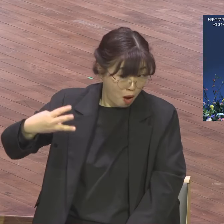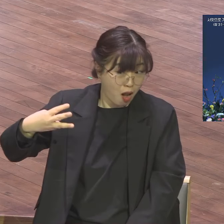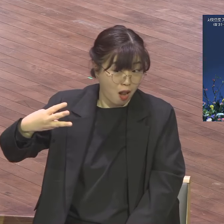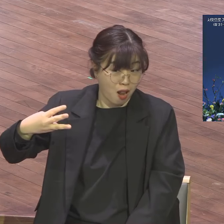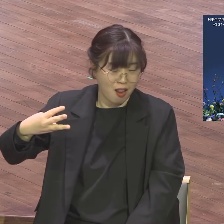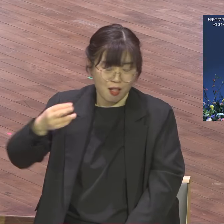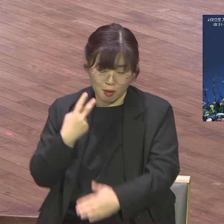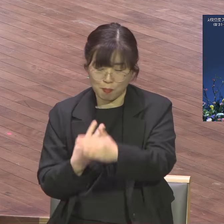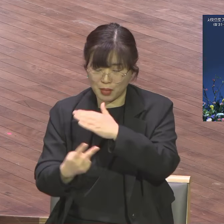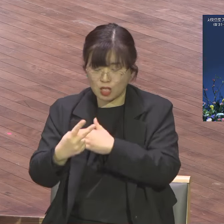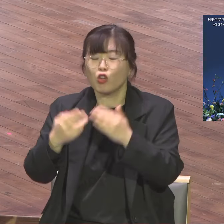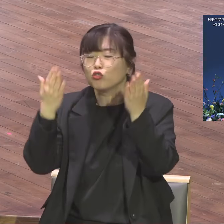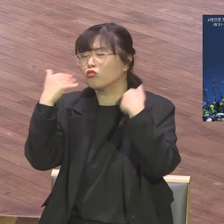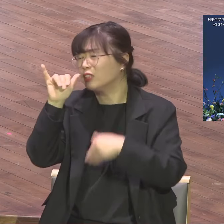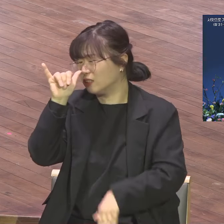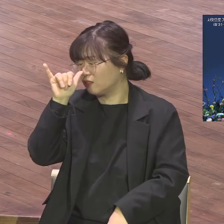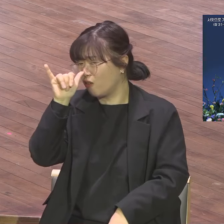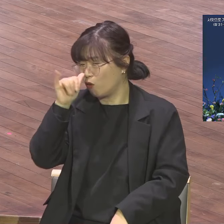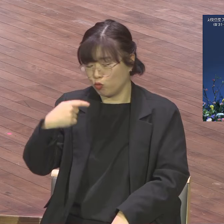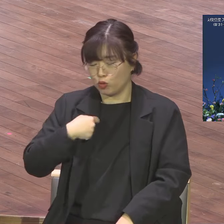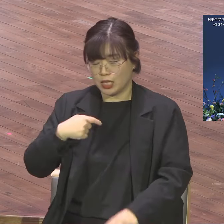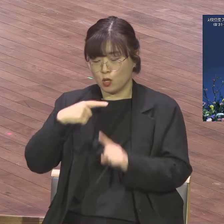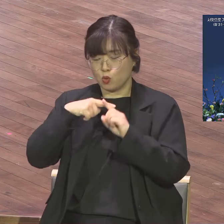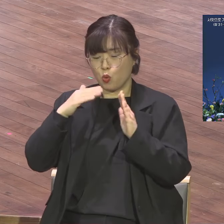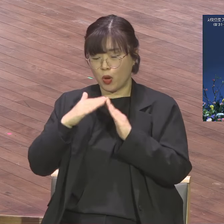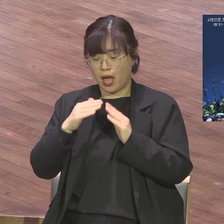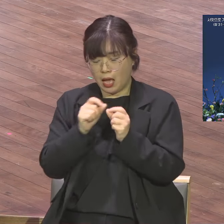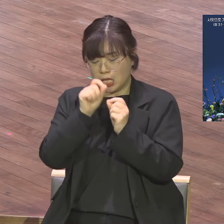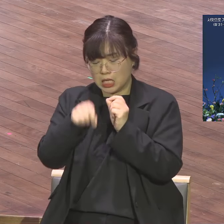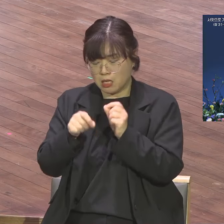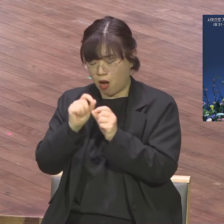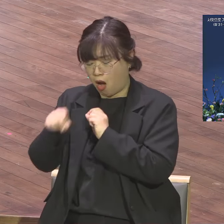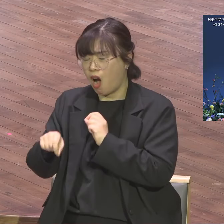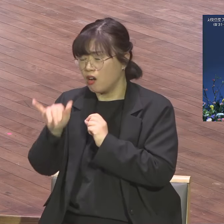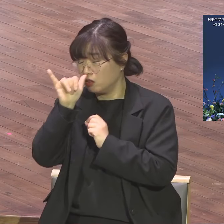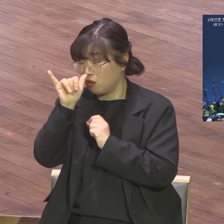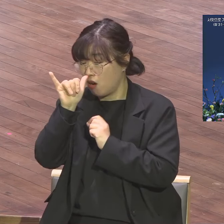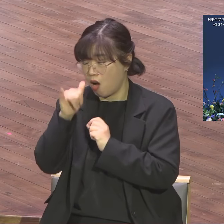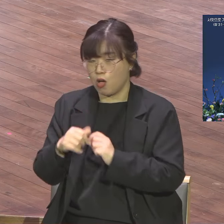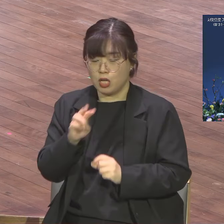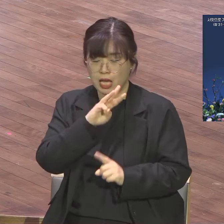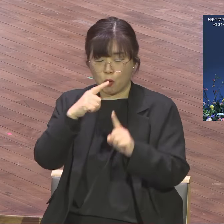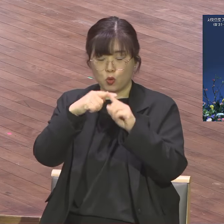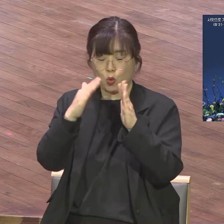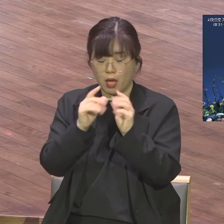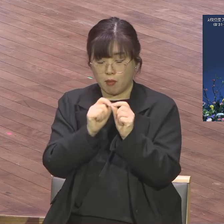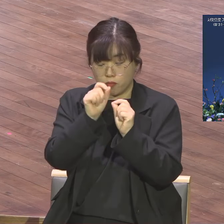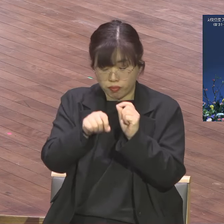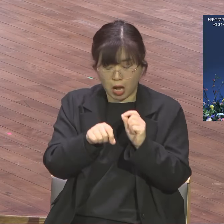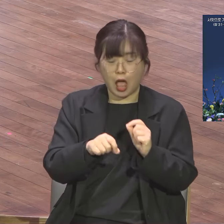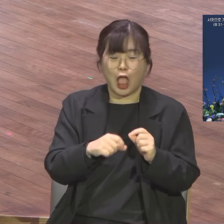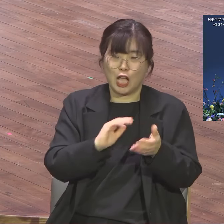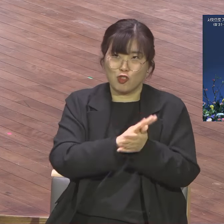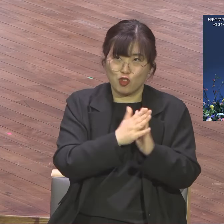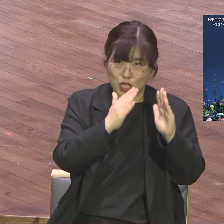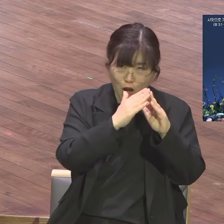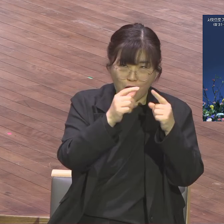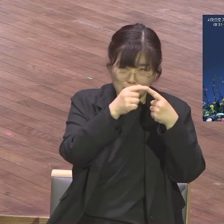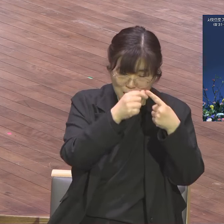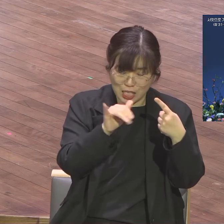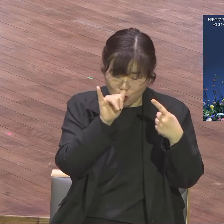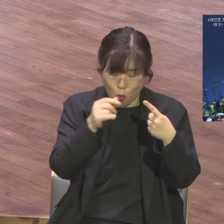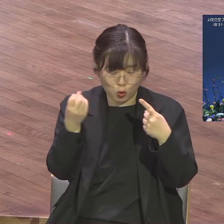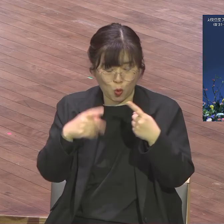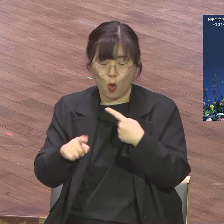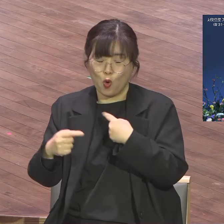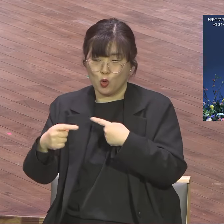아주 소문났어요. 치유 잘한다고. 잘 문지 아들 와가지고 치유받고 다시 돌려보내고 문지 아들